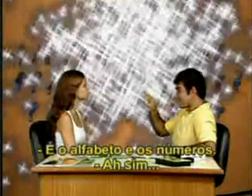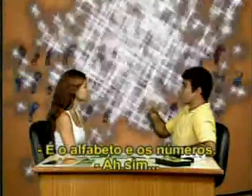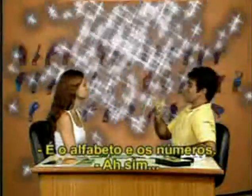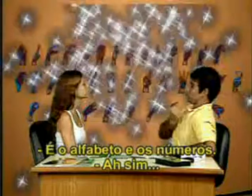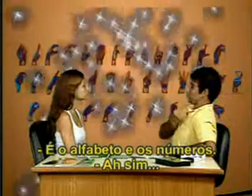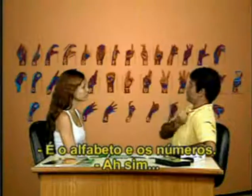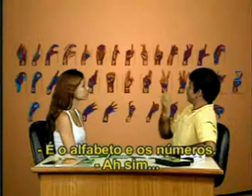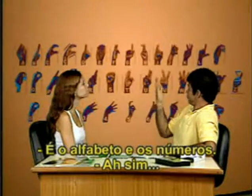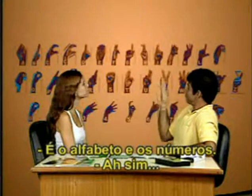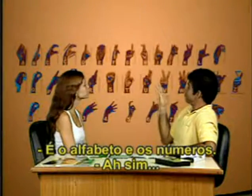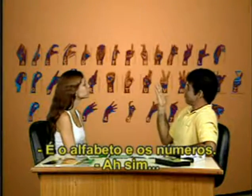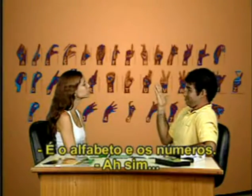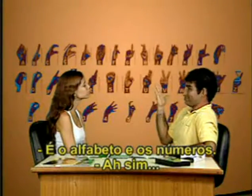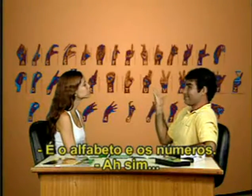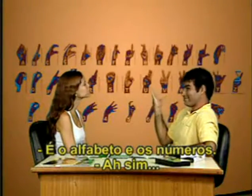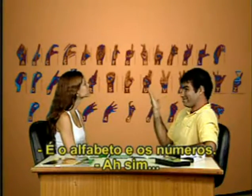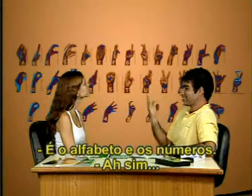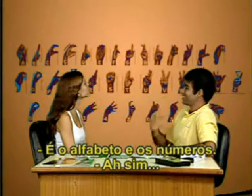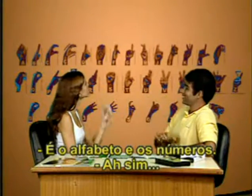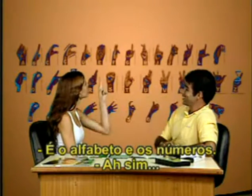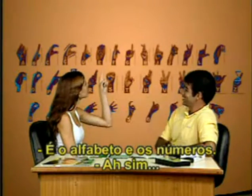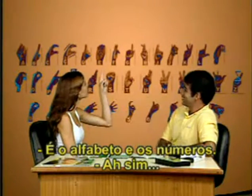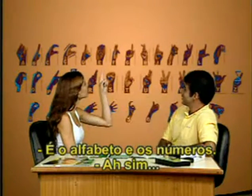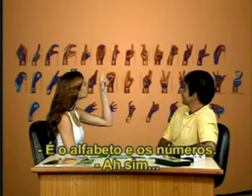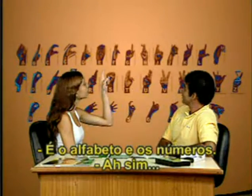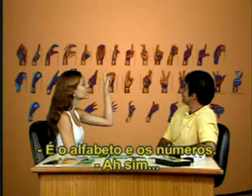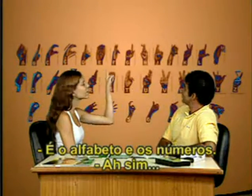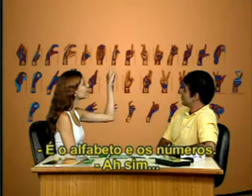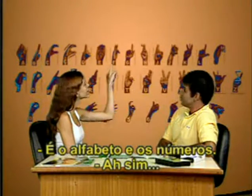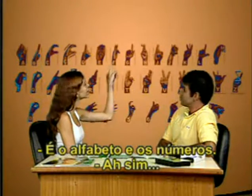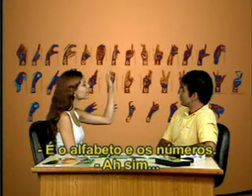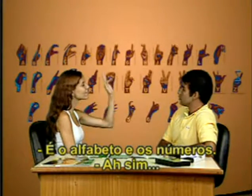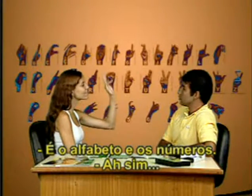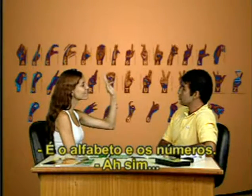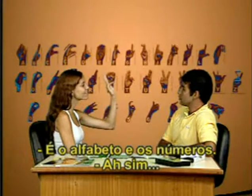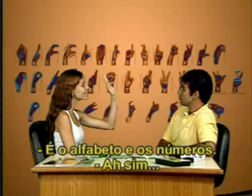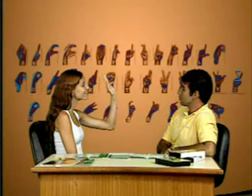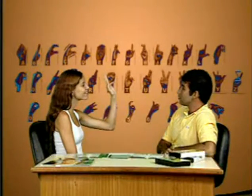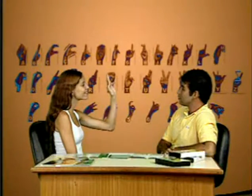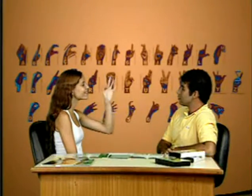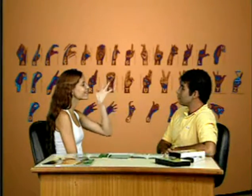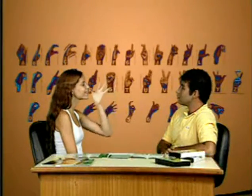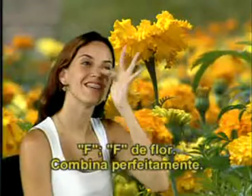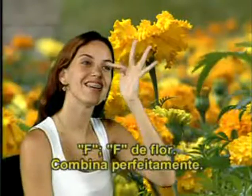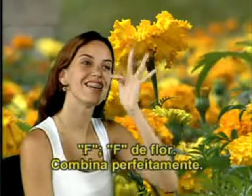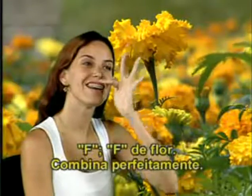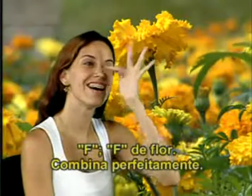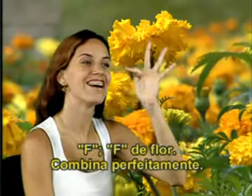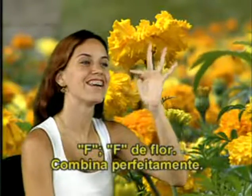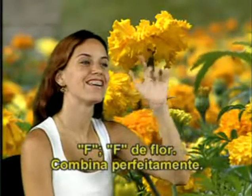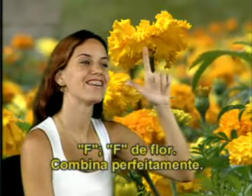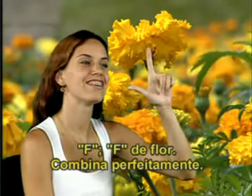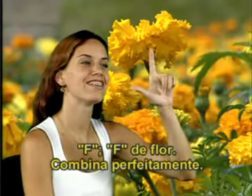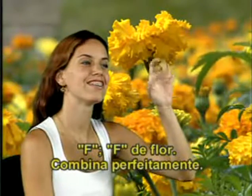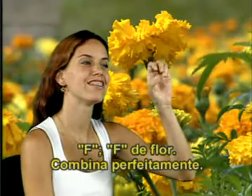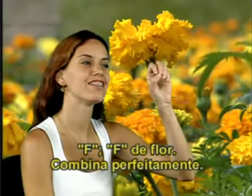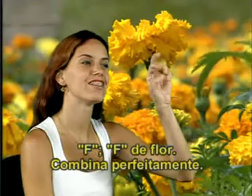É o alfabeto e os números. Ah, sim. F. F de